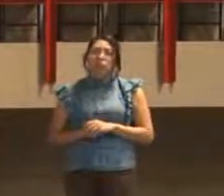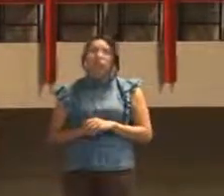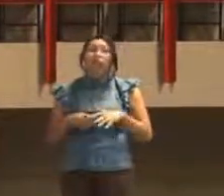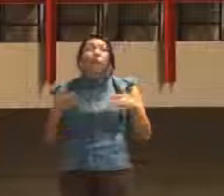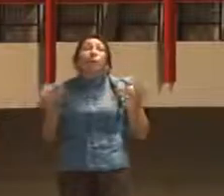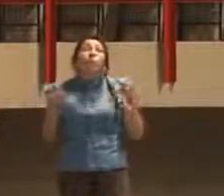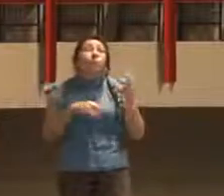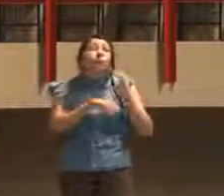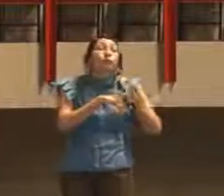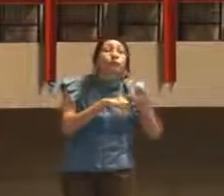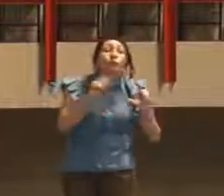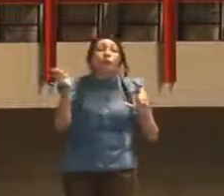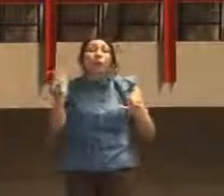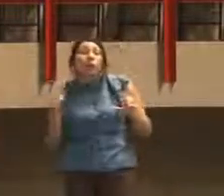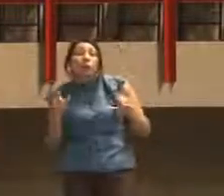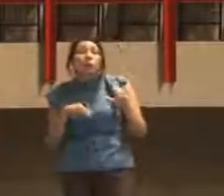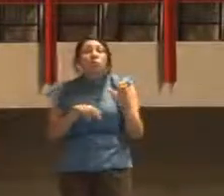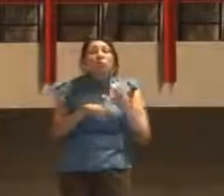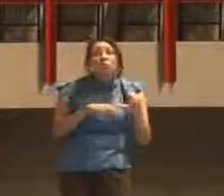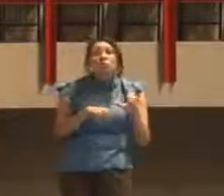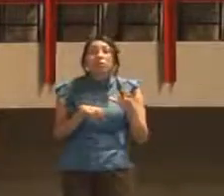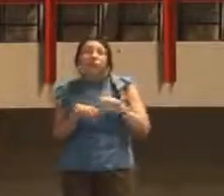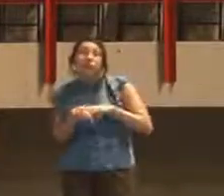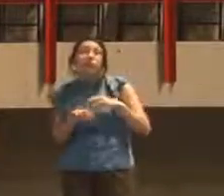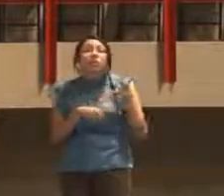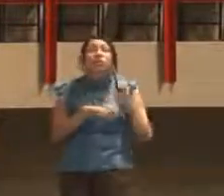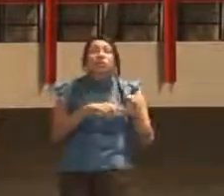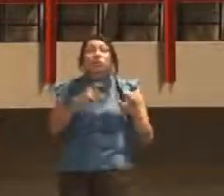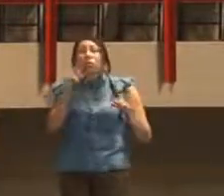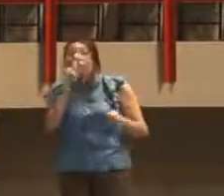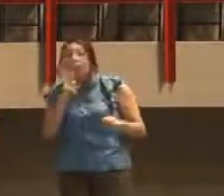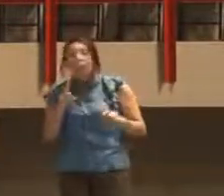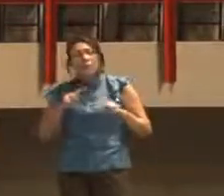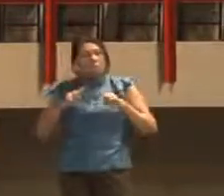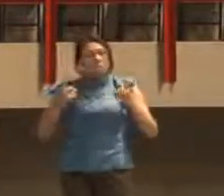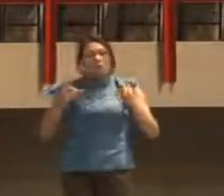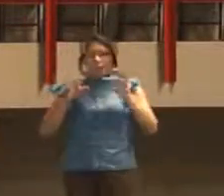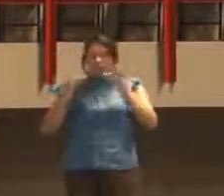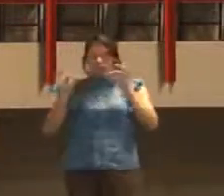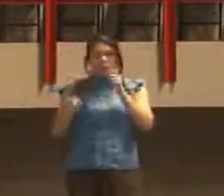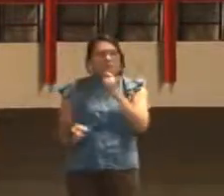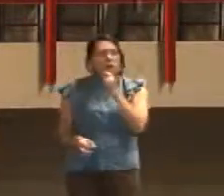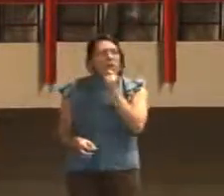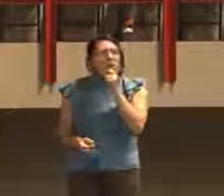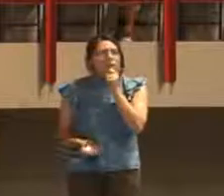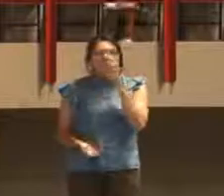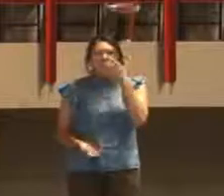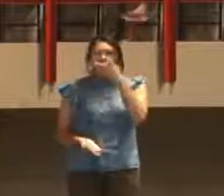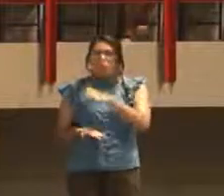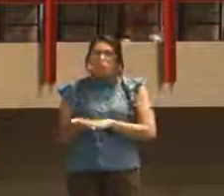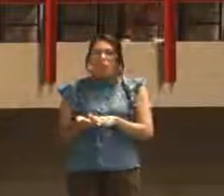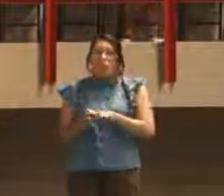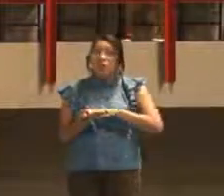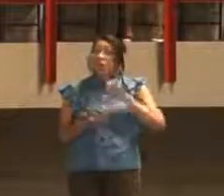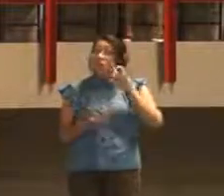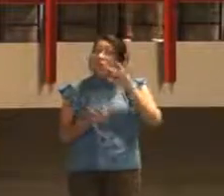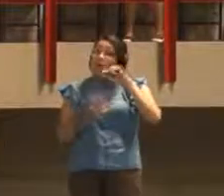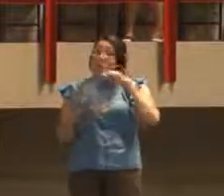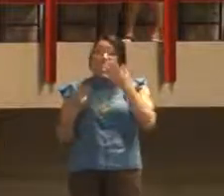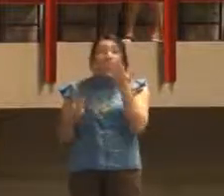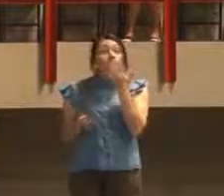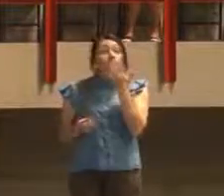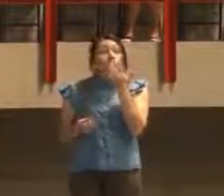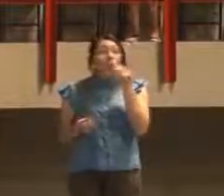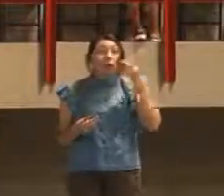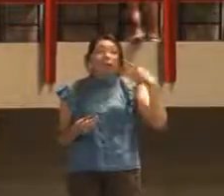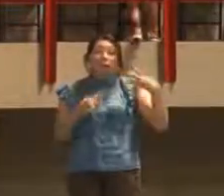azul? E o cinza com verde? E o cinza com amarelo? O enunciado da questão disse que você pode fazer o seguinte, diz que você tem 3 cores,